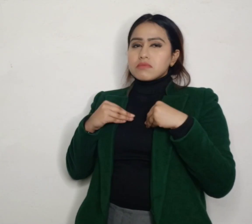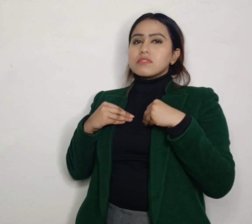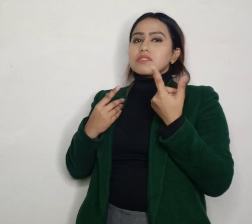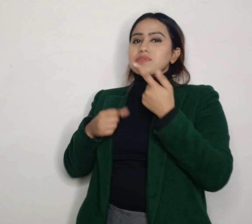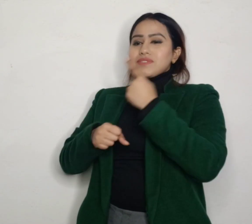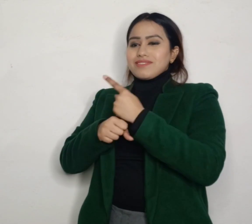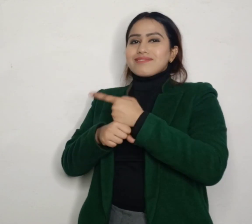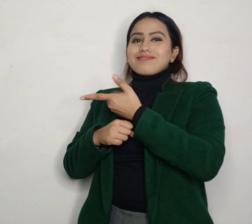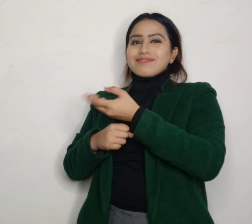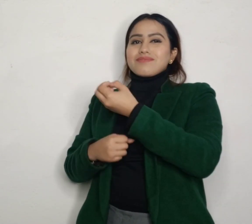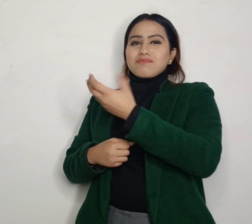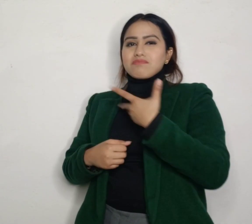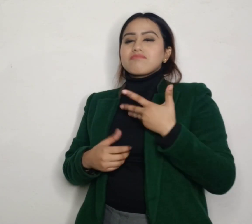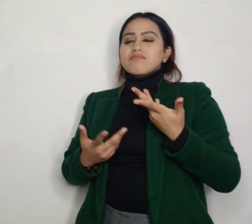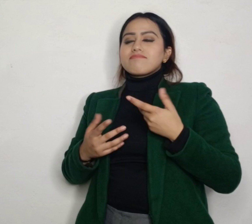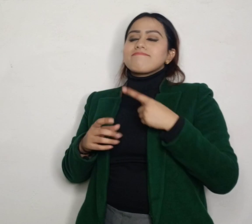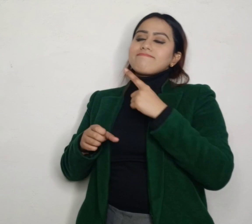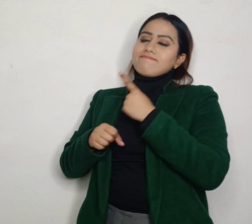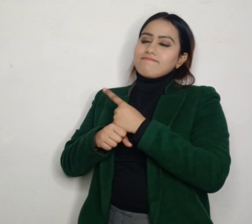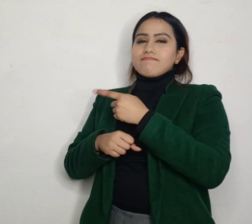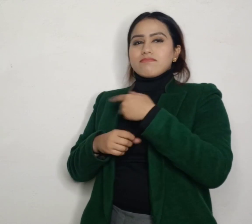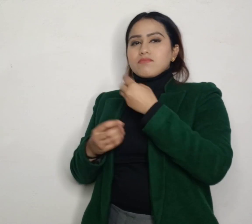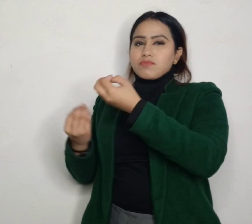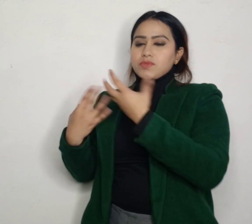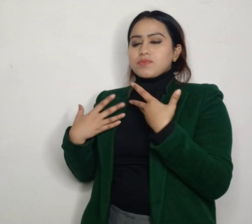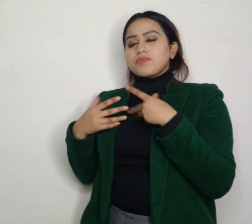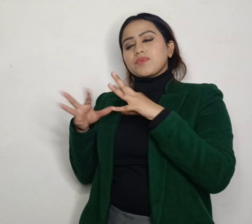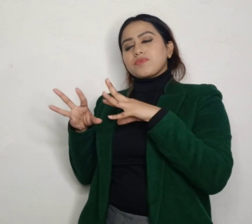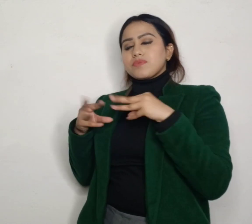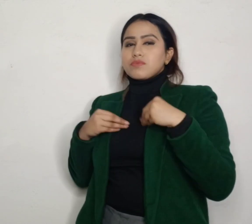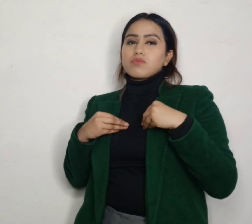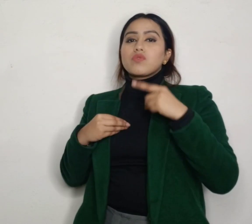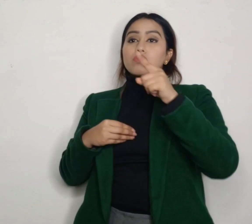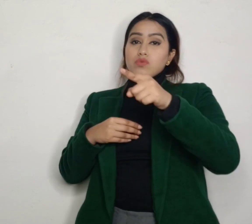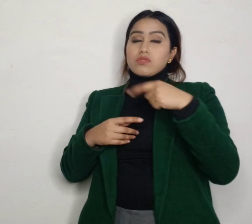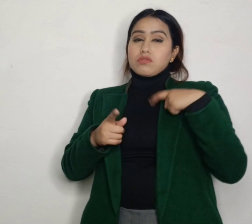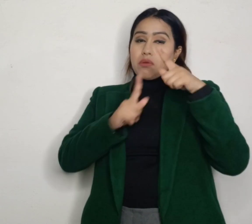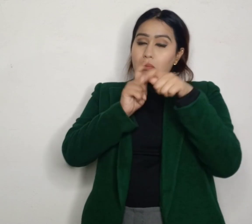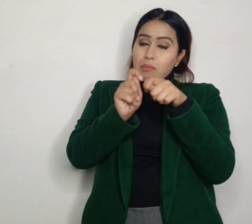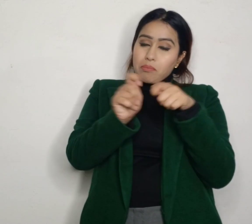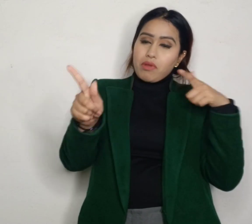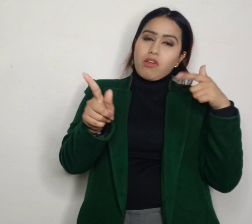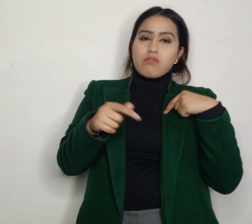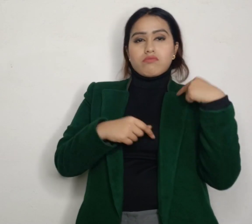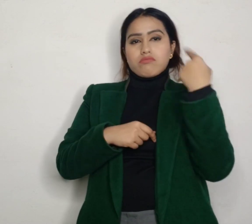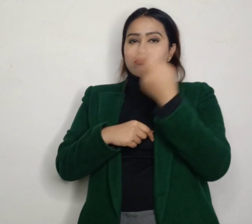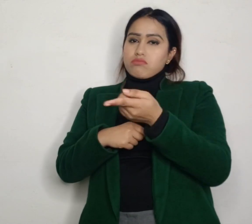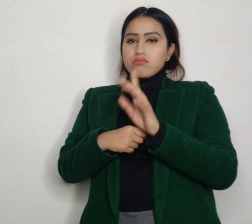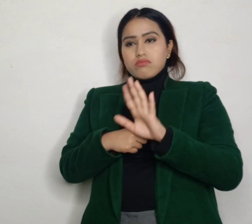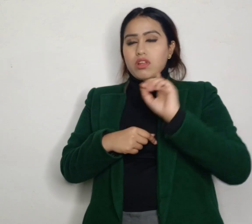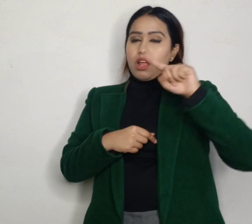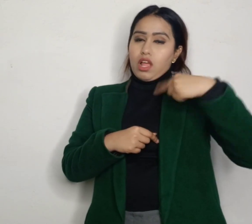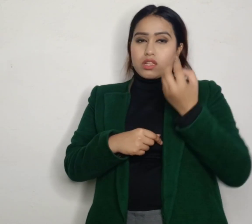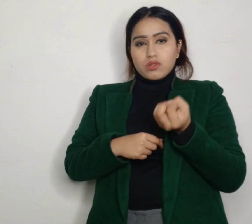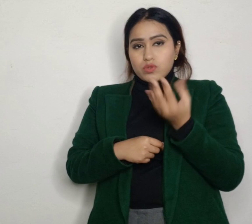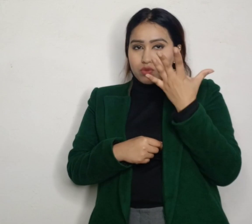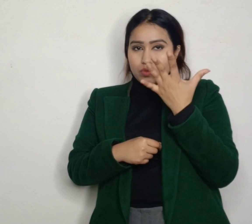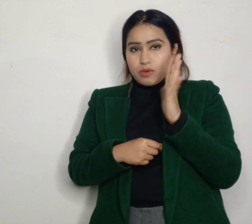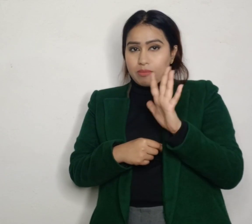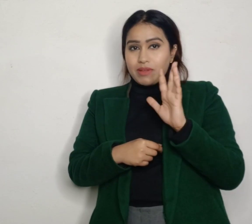ठीक है, कल संध्या सरयू के तट पर हनुमान को मैं अमोघ बाण से दंड